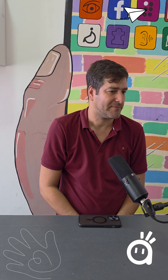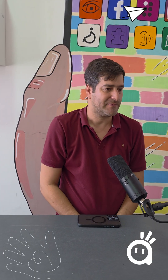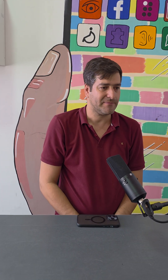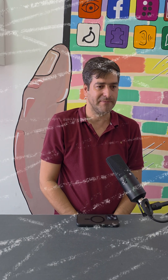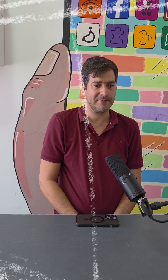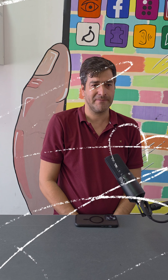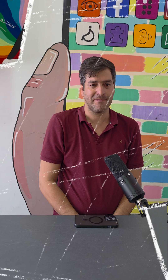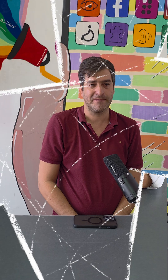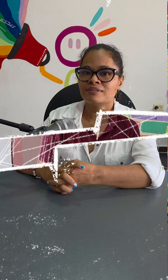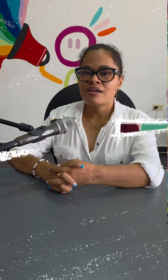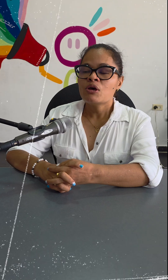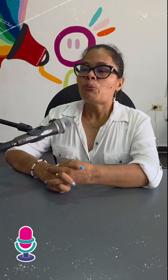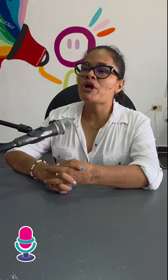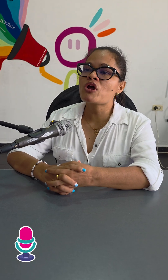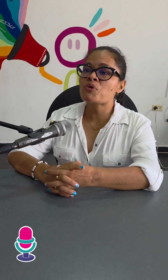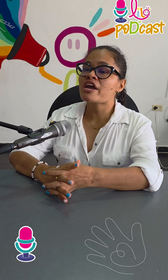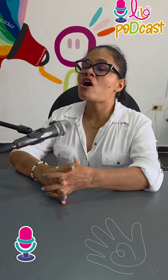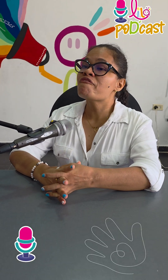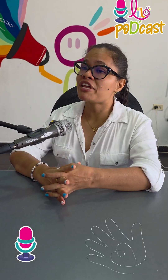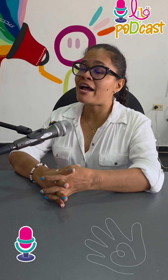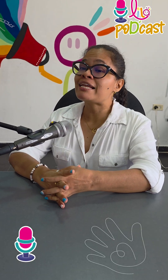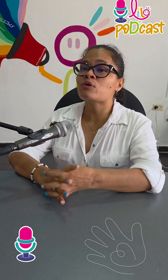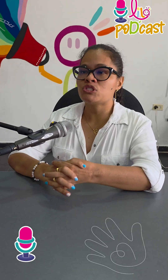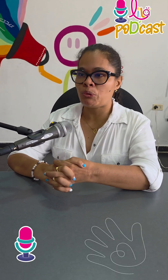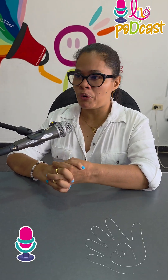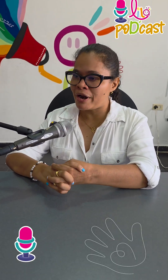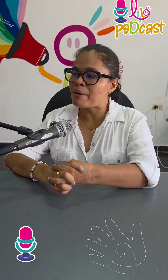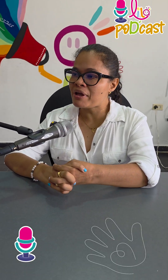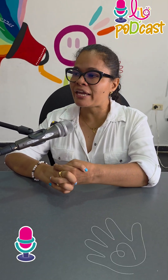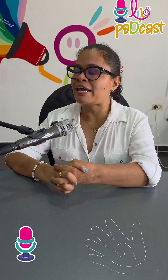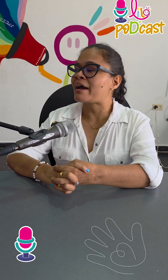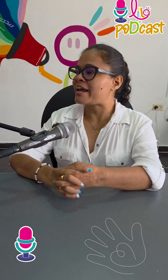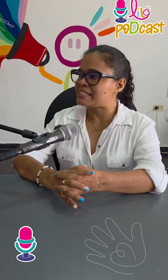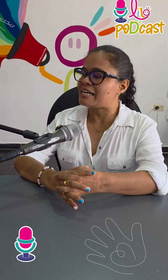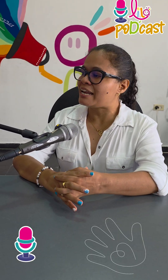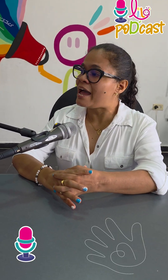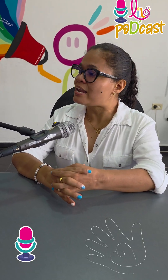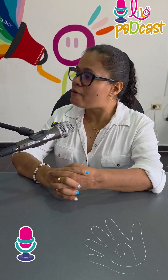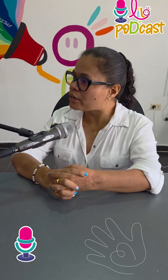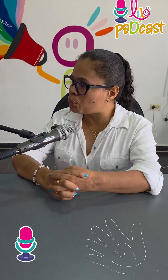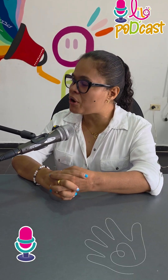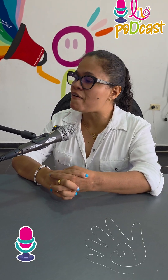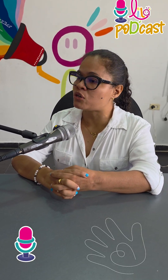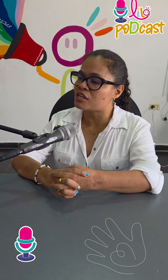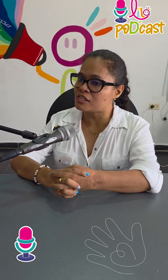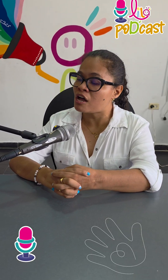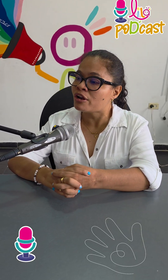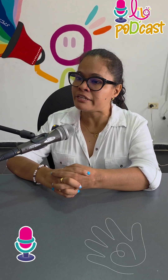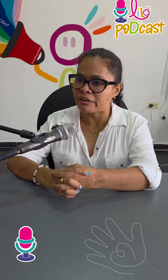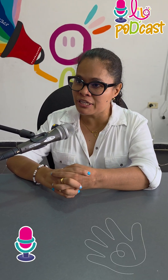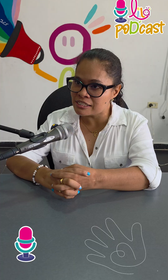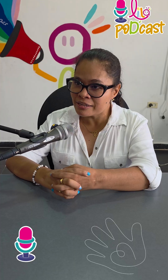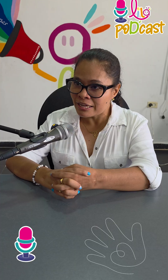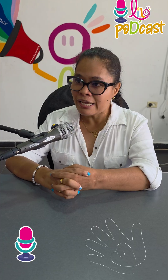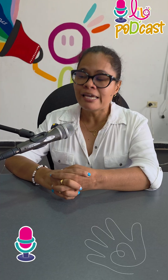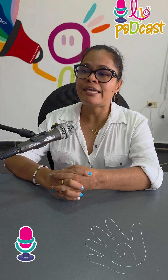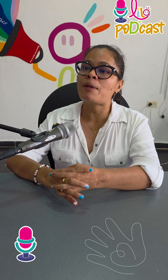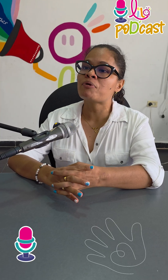logrando la inclusión. Bueno, hemos llegado al final a nuestro programa y agradecerle a Libardo por habernos aceptado la entrevista y al